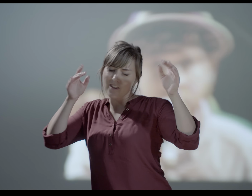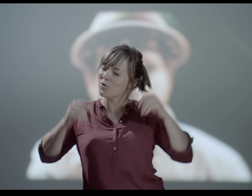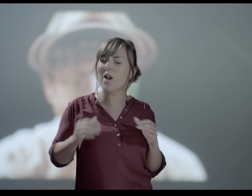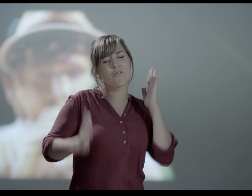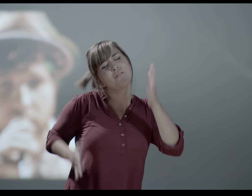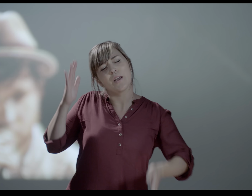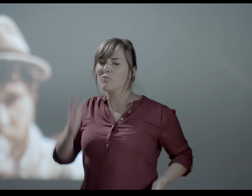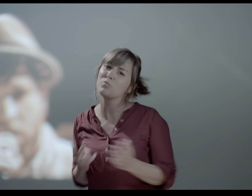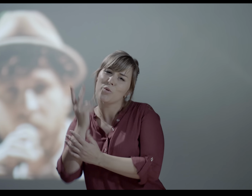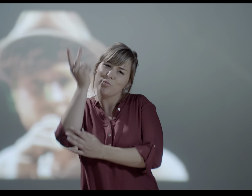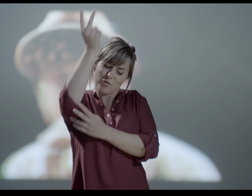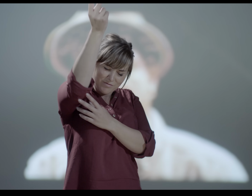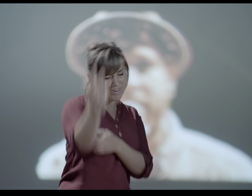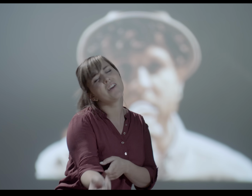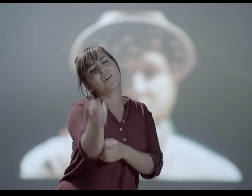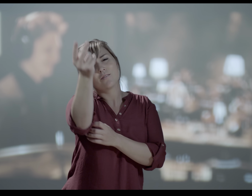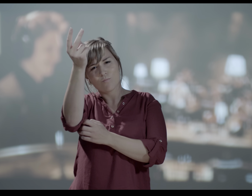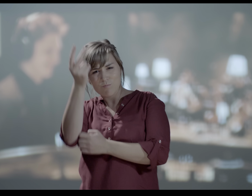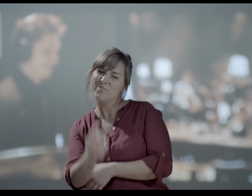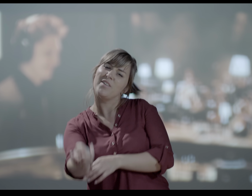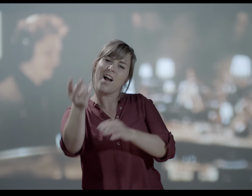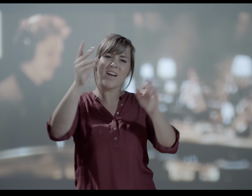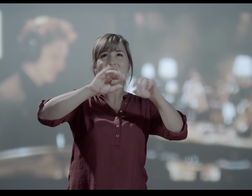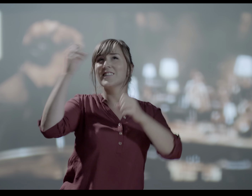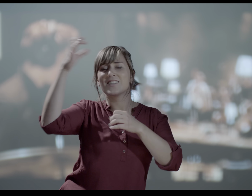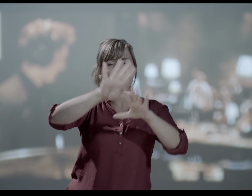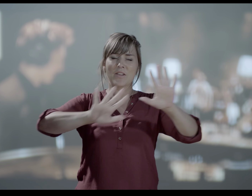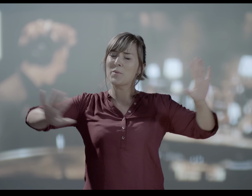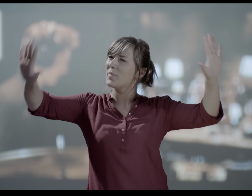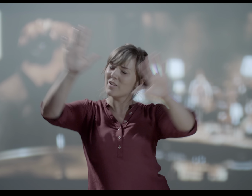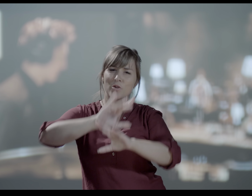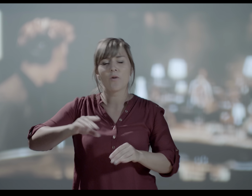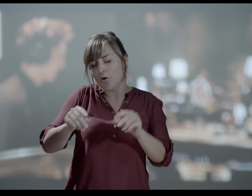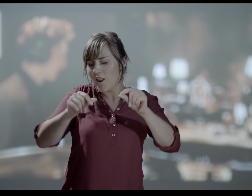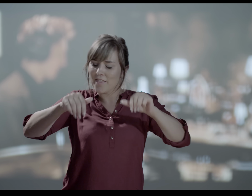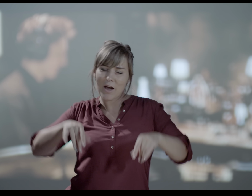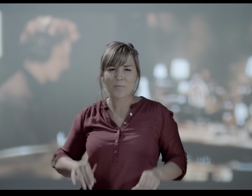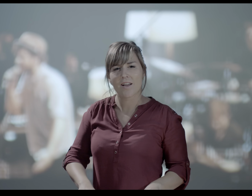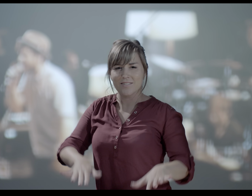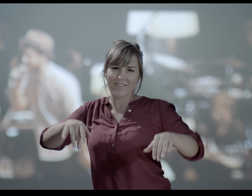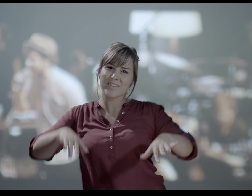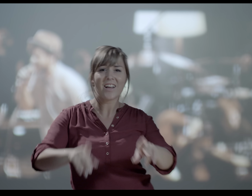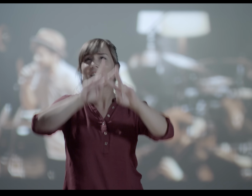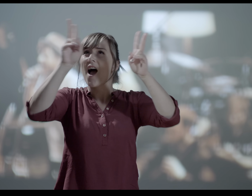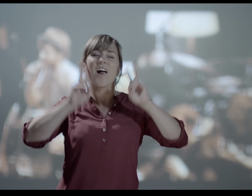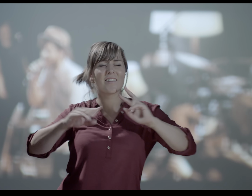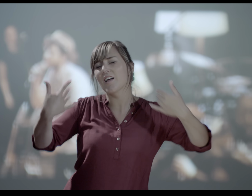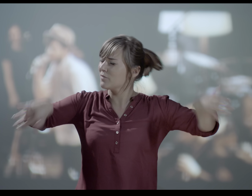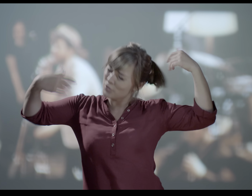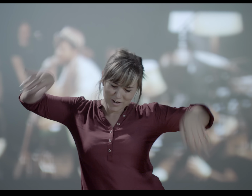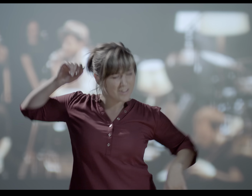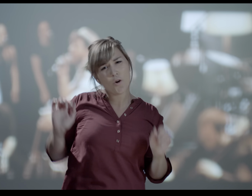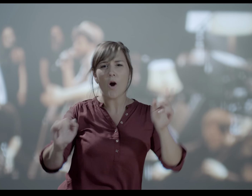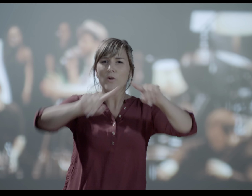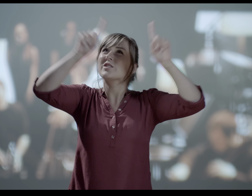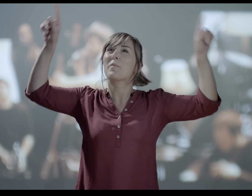Aufstehen, Anlauf nehmen Sprung durch die Leinwand Die Sicht vernebelt Die Schuhe voller Treibsand Das alte Dasein